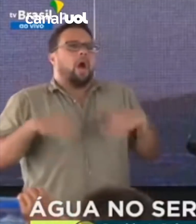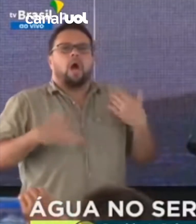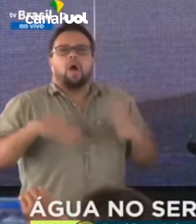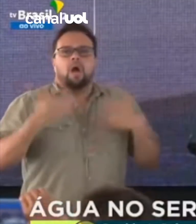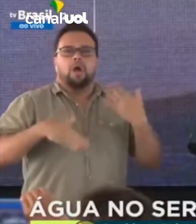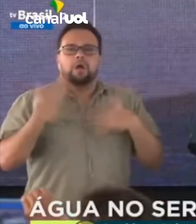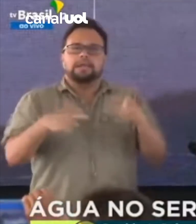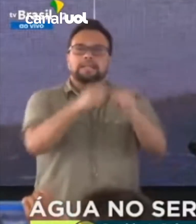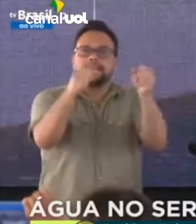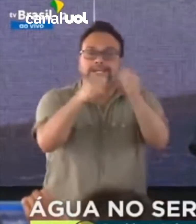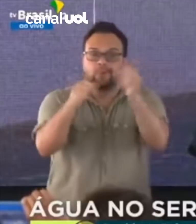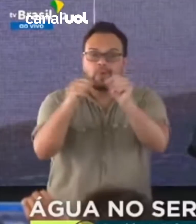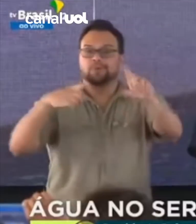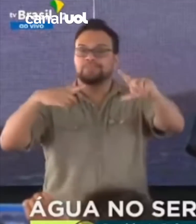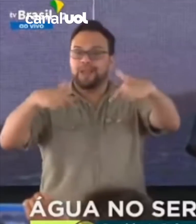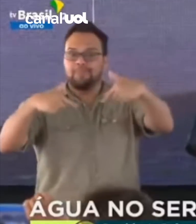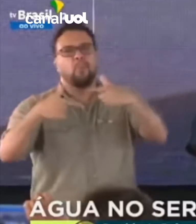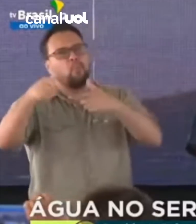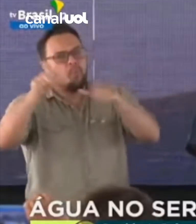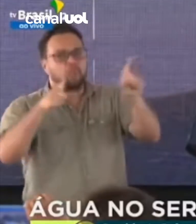destruiu muitos empregos, outros também.